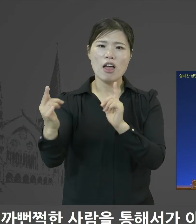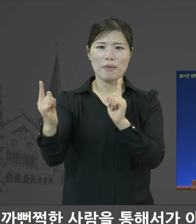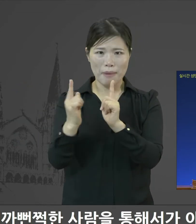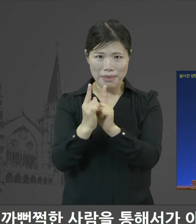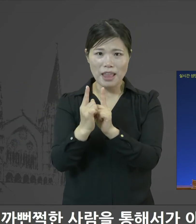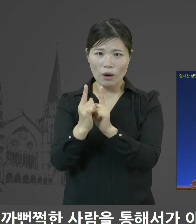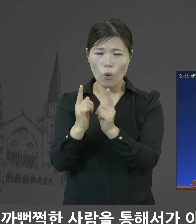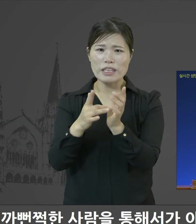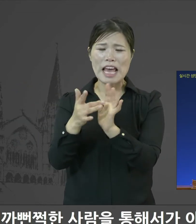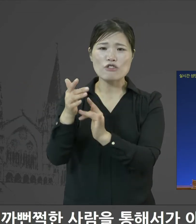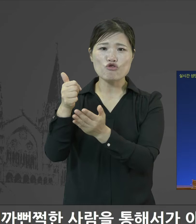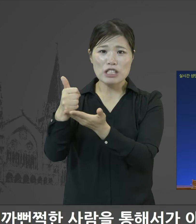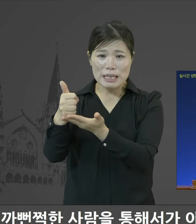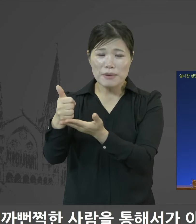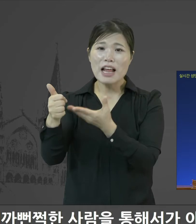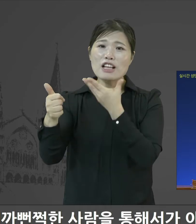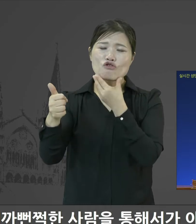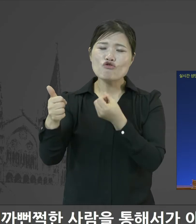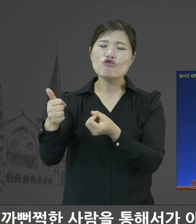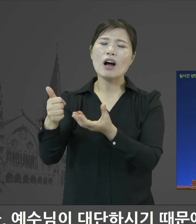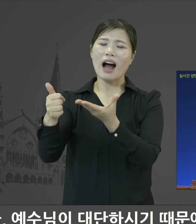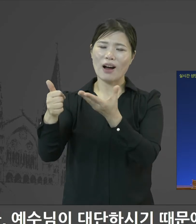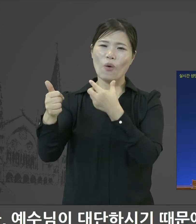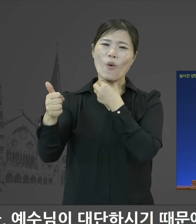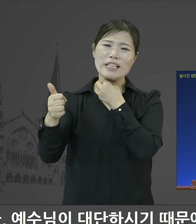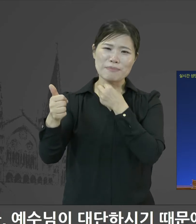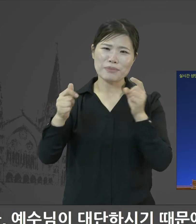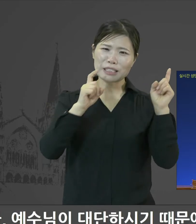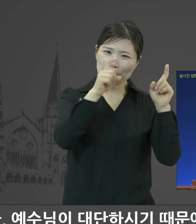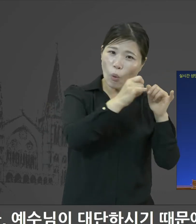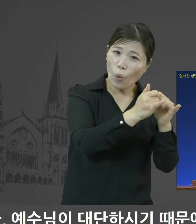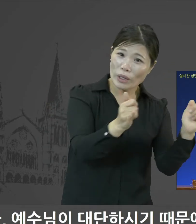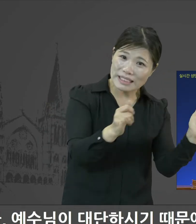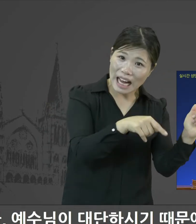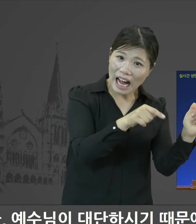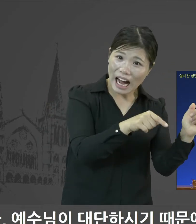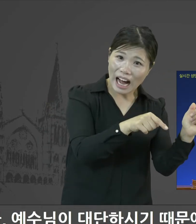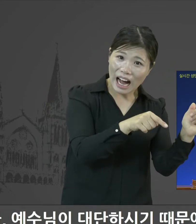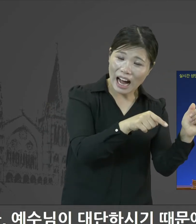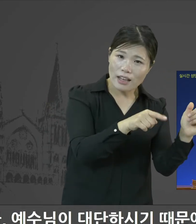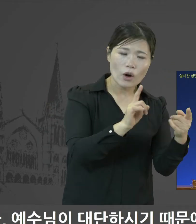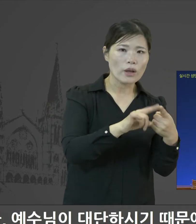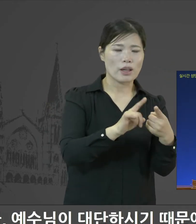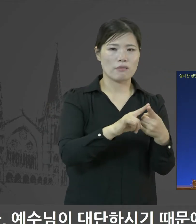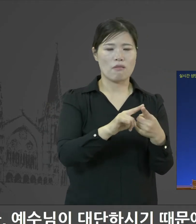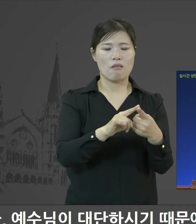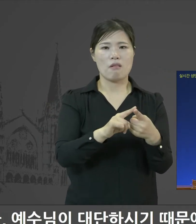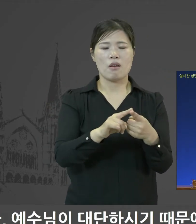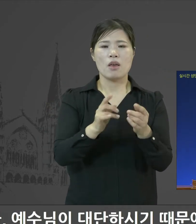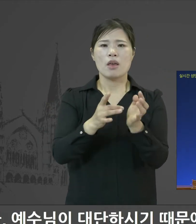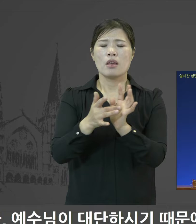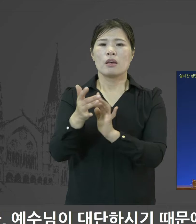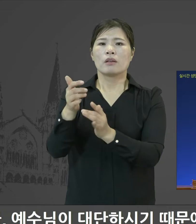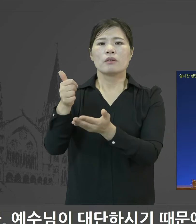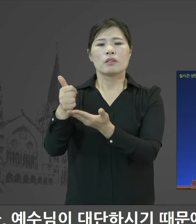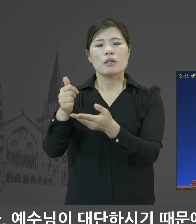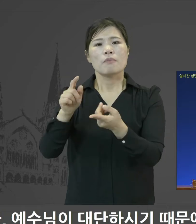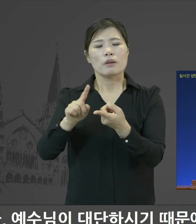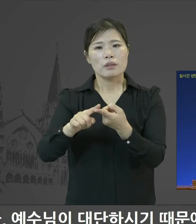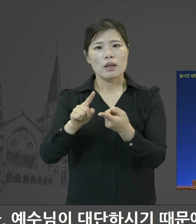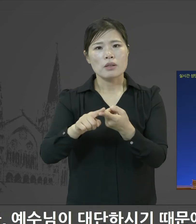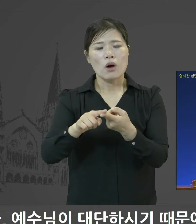그 예수님을 축하하고 싶은 이 목자는 그 사실 자체로 예수님을 증언할 수